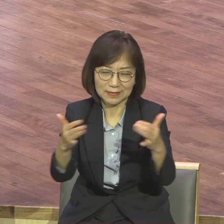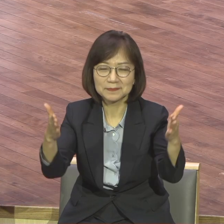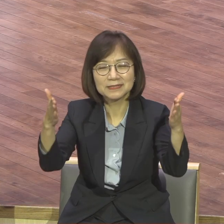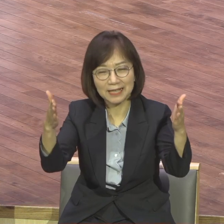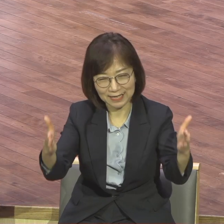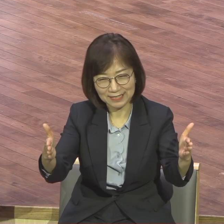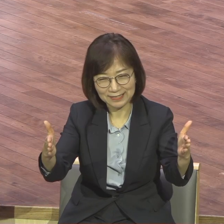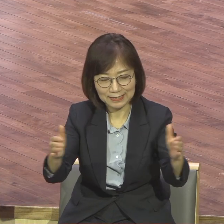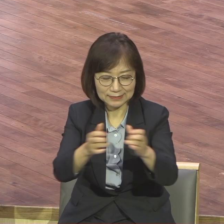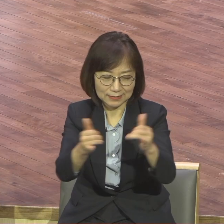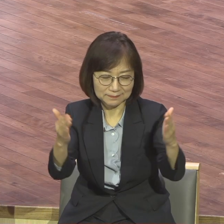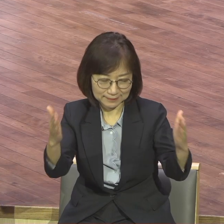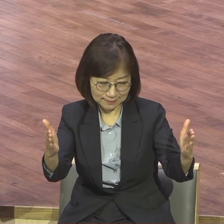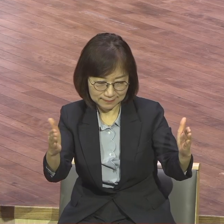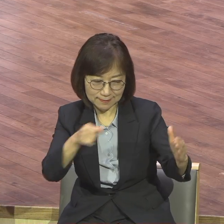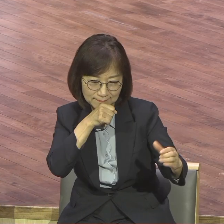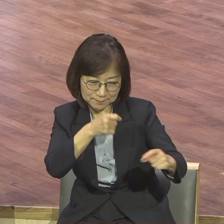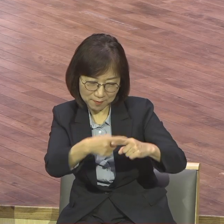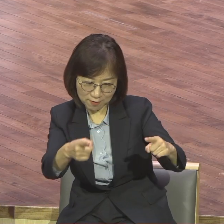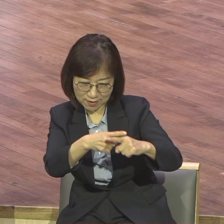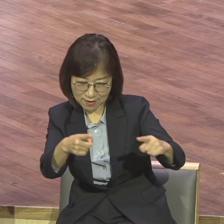대인 관계 관점에서 평가한 것입니다.